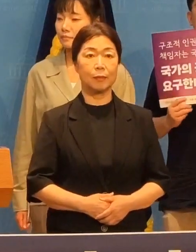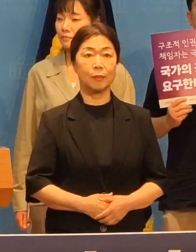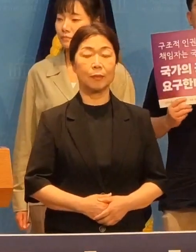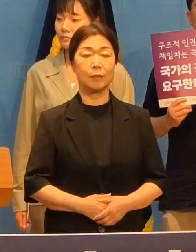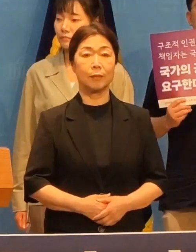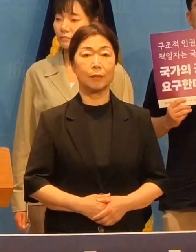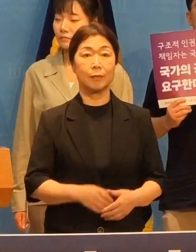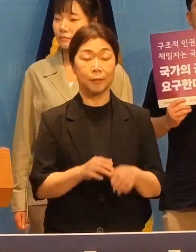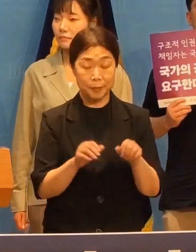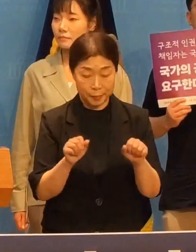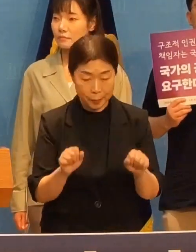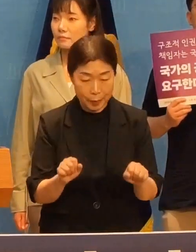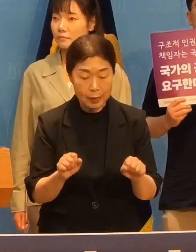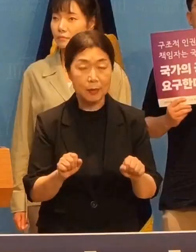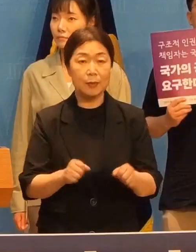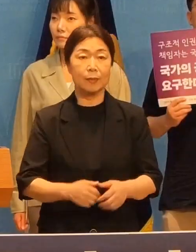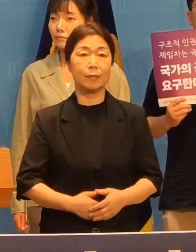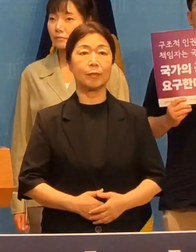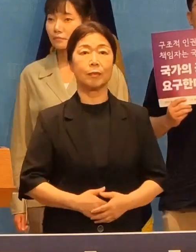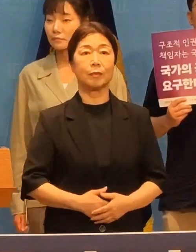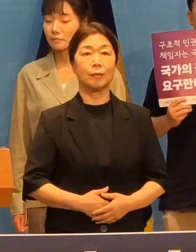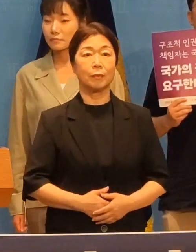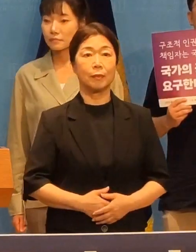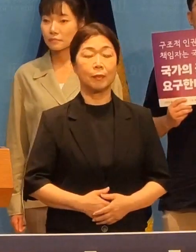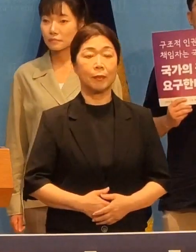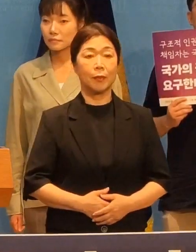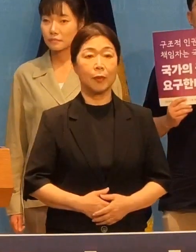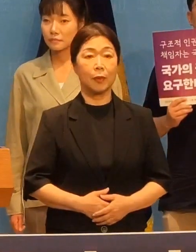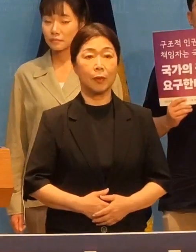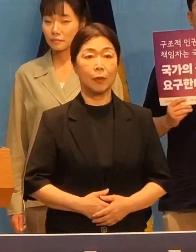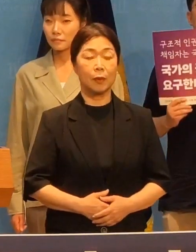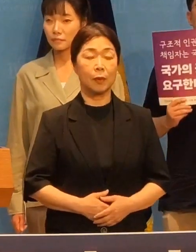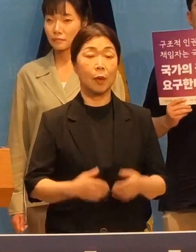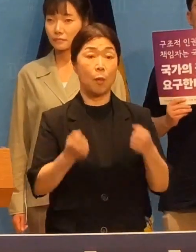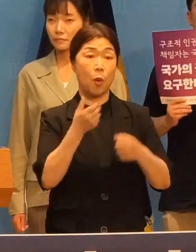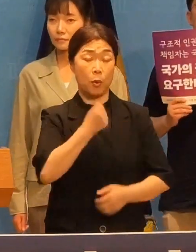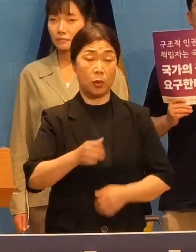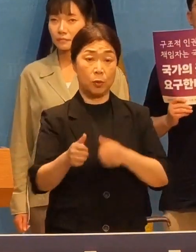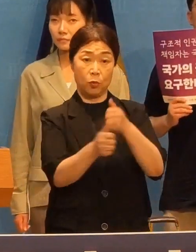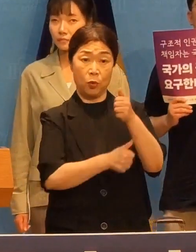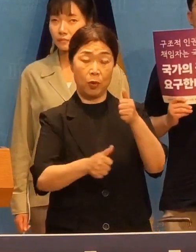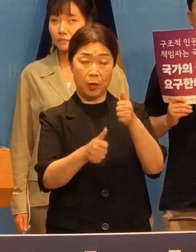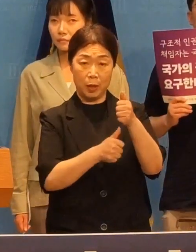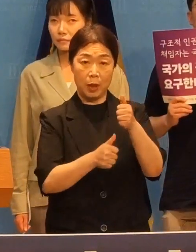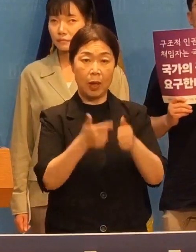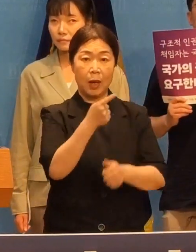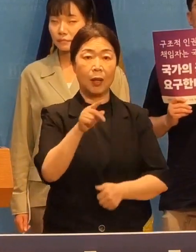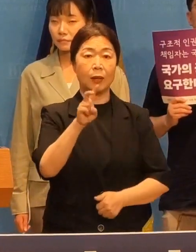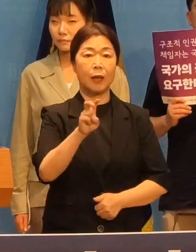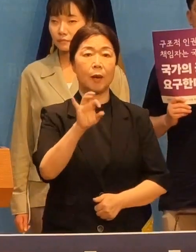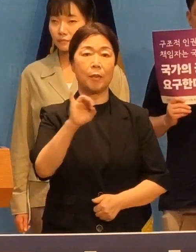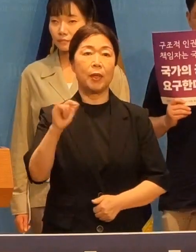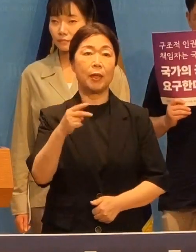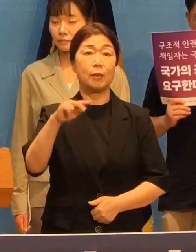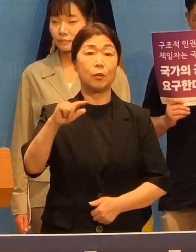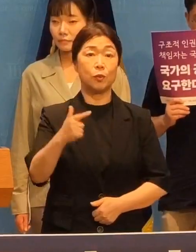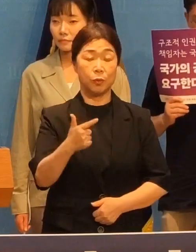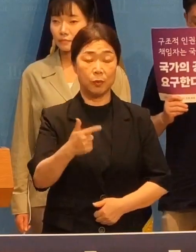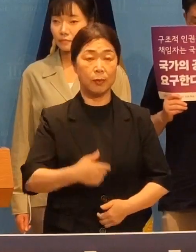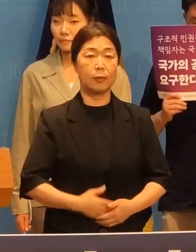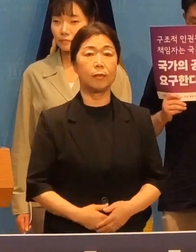네, 안녕하십니까. 국회 보건복지원의 소속 남인순 의원입니다. 예,